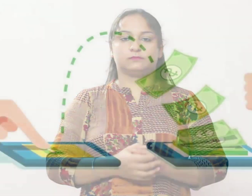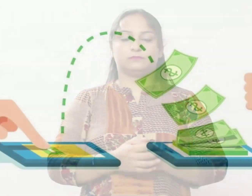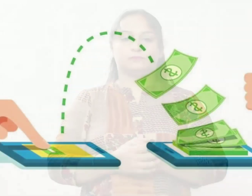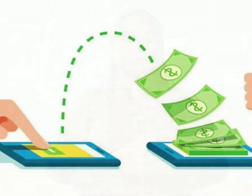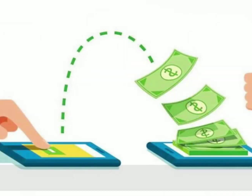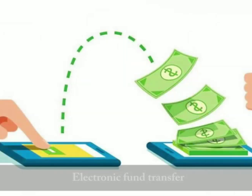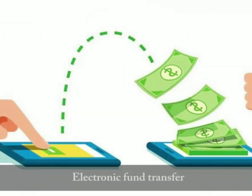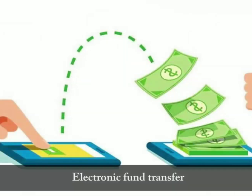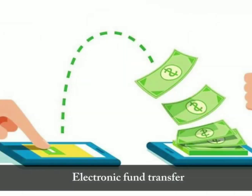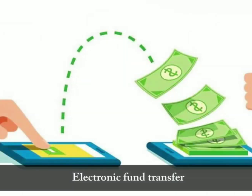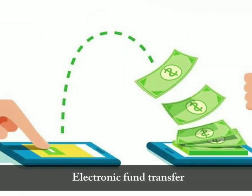इलेक्ट्रॉनिक फंड ट्रांसफर।